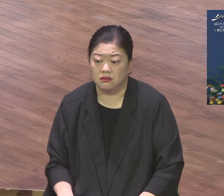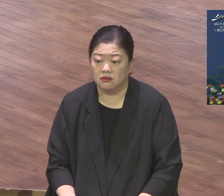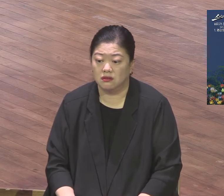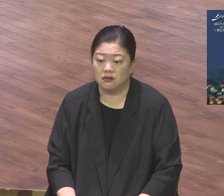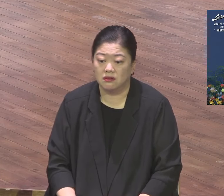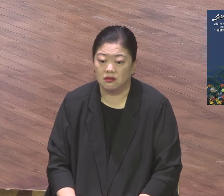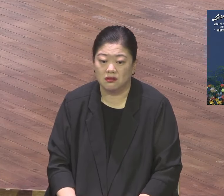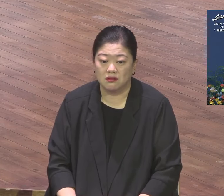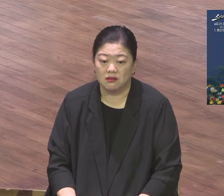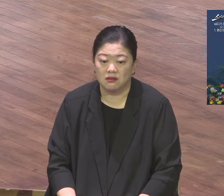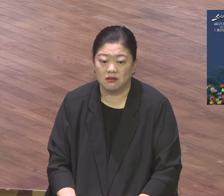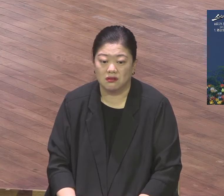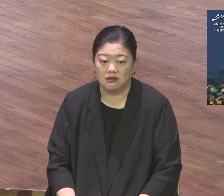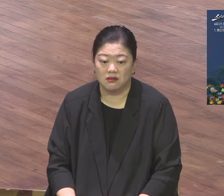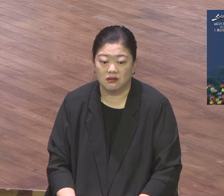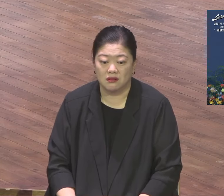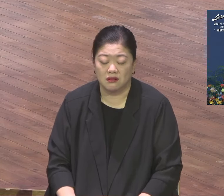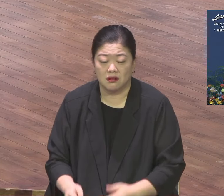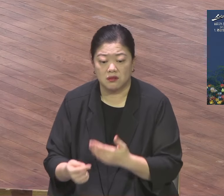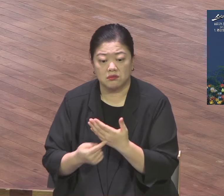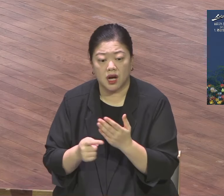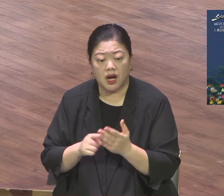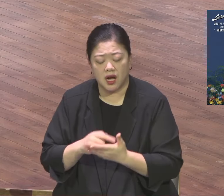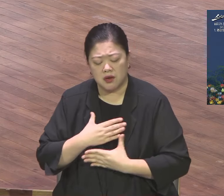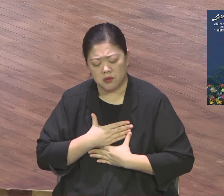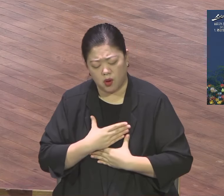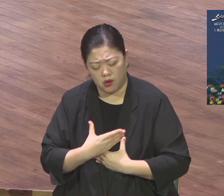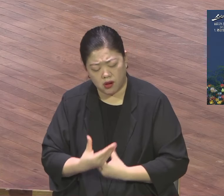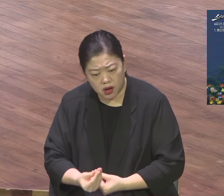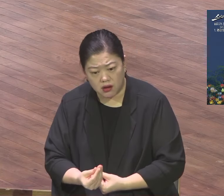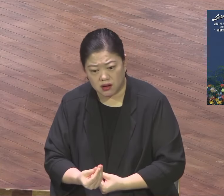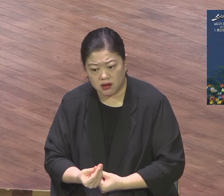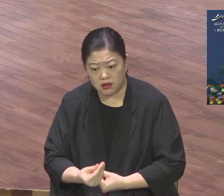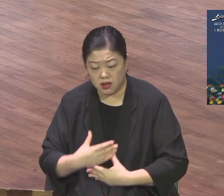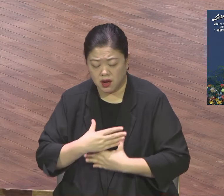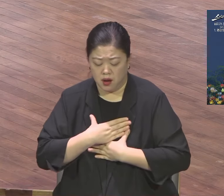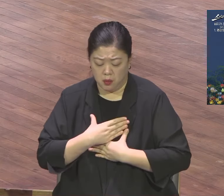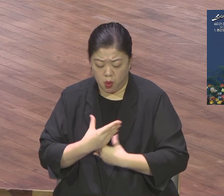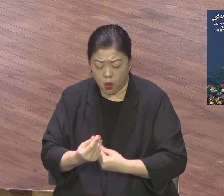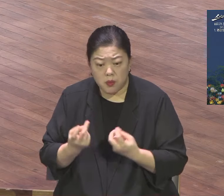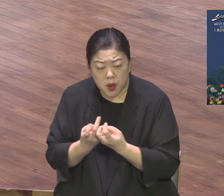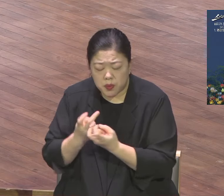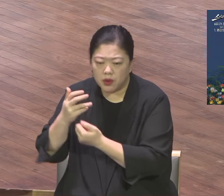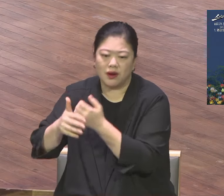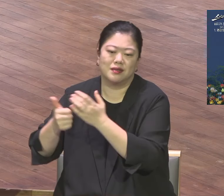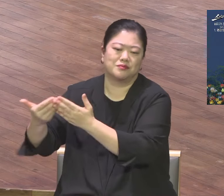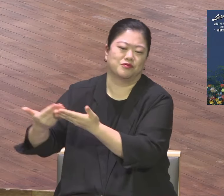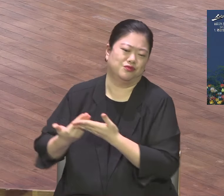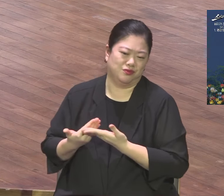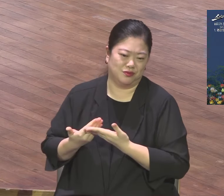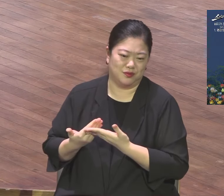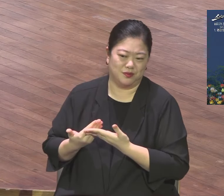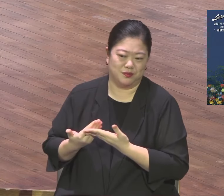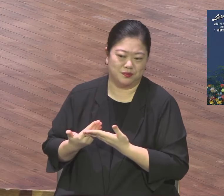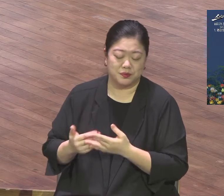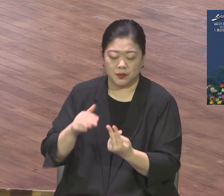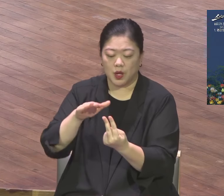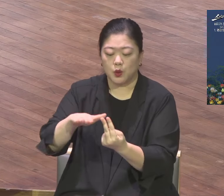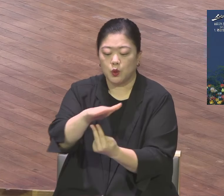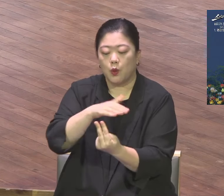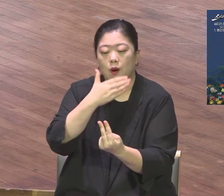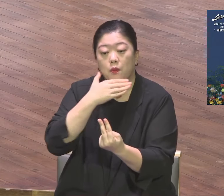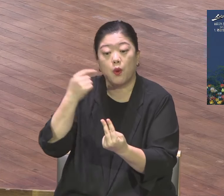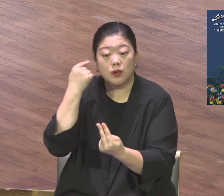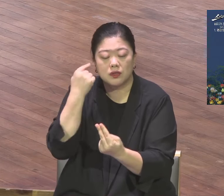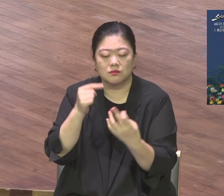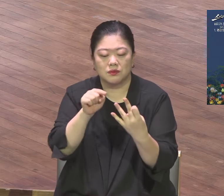평강을 주시는 주체가 하나님이시다. 다윗이 고백을 하고 있잖아요. 응? 요한복음 14장 27절에 뭐라